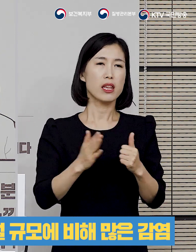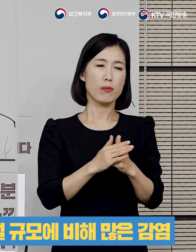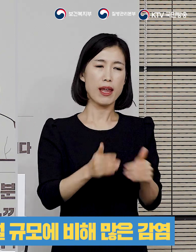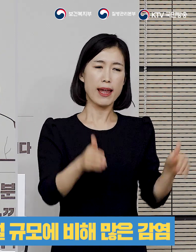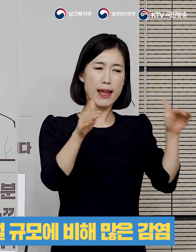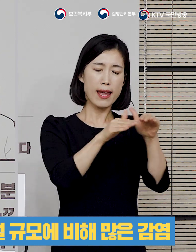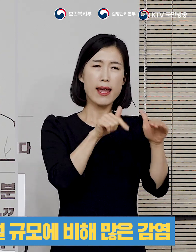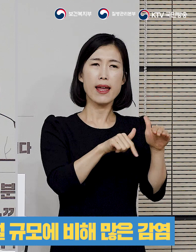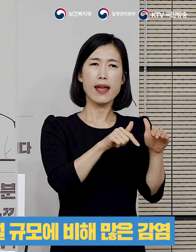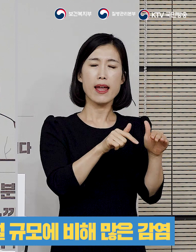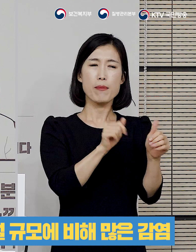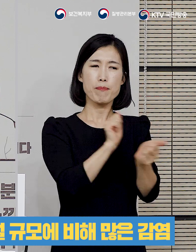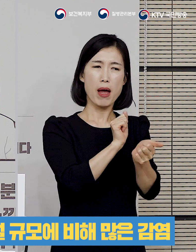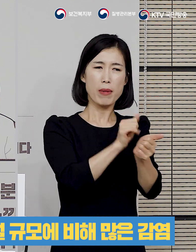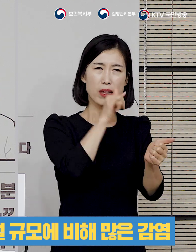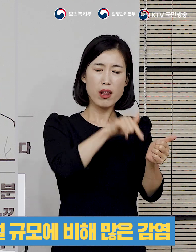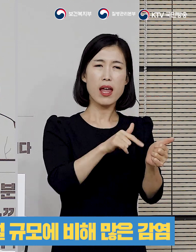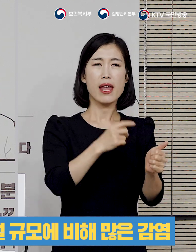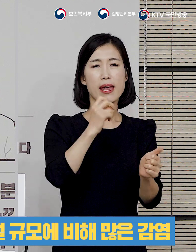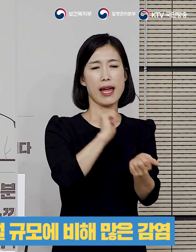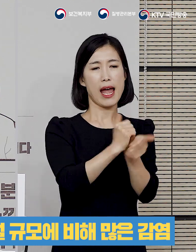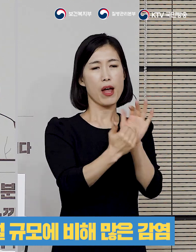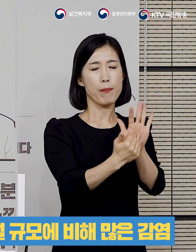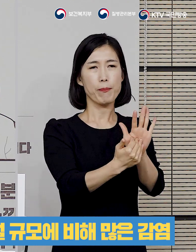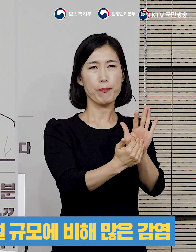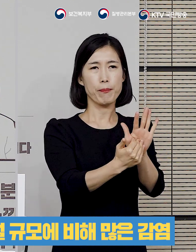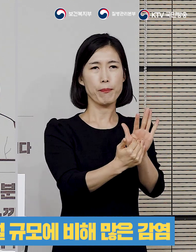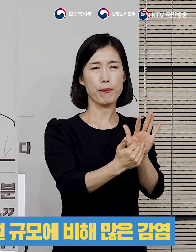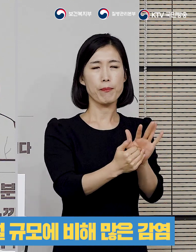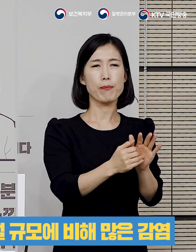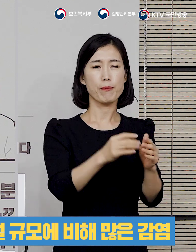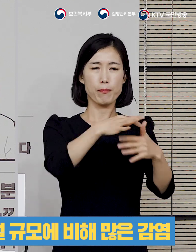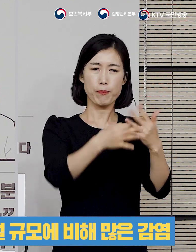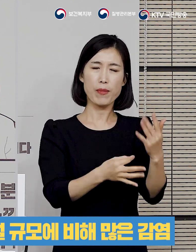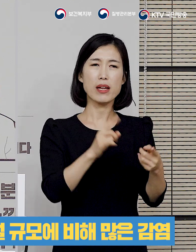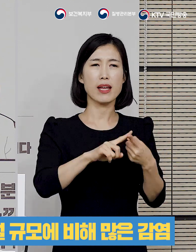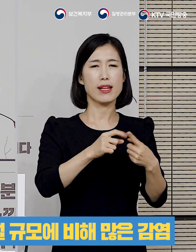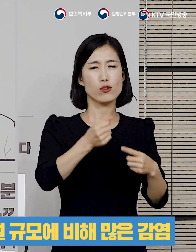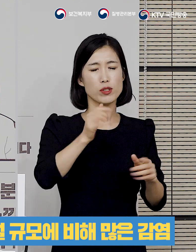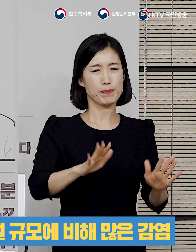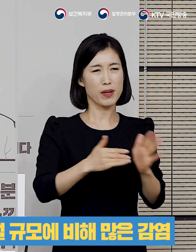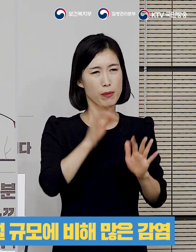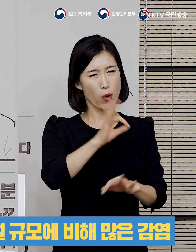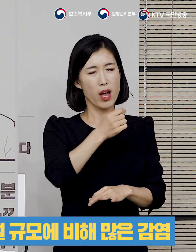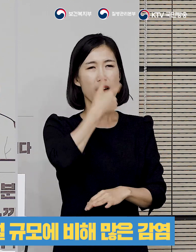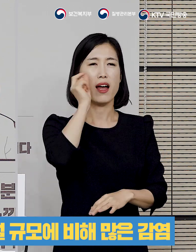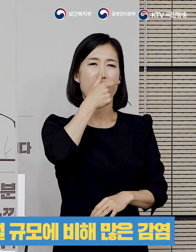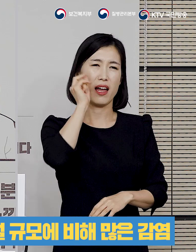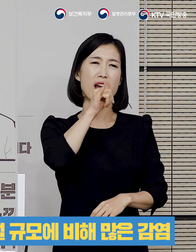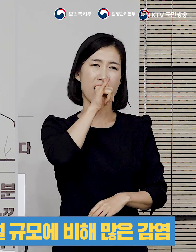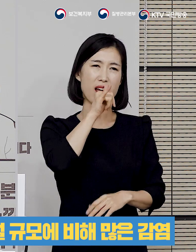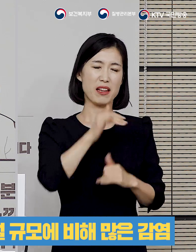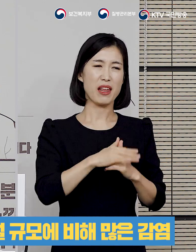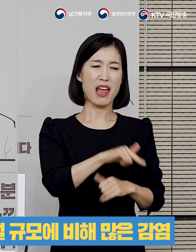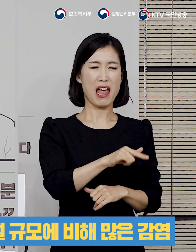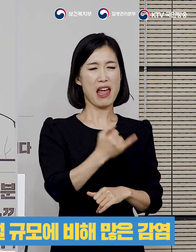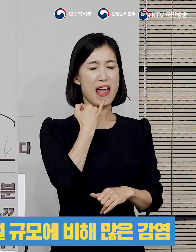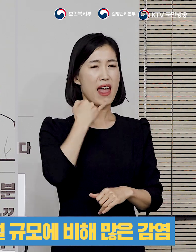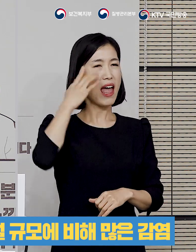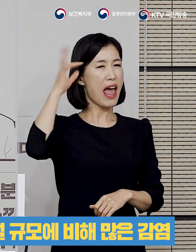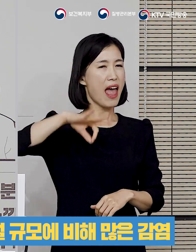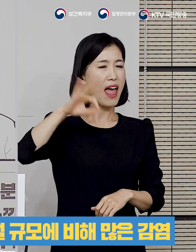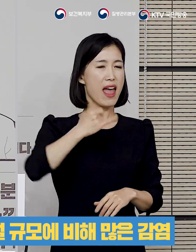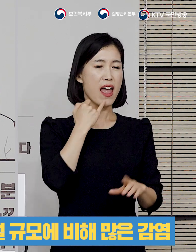확산되고 있습니다. 이들 시설의 경우 감염 예방에 대한 노력과 방역 조치가